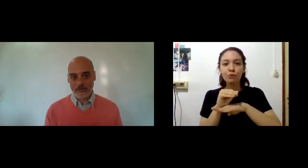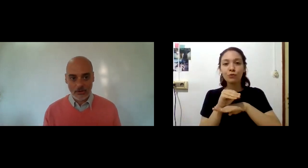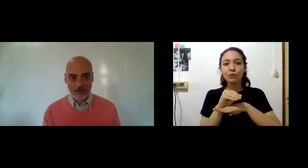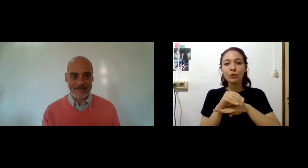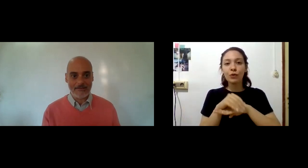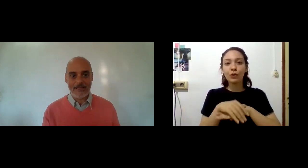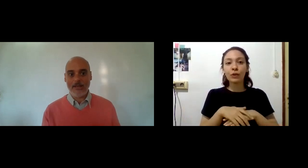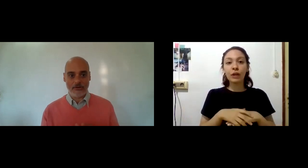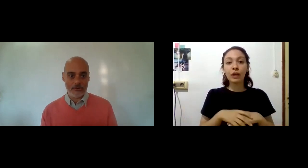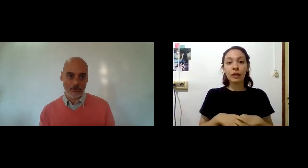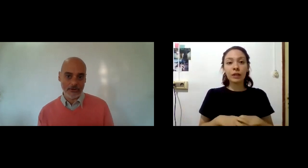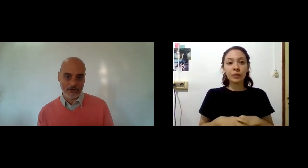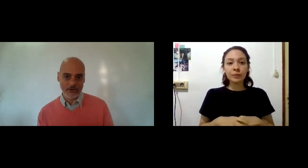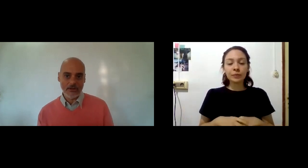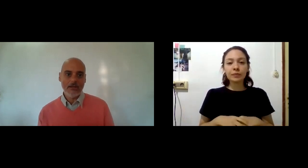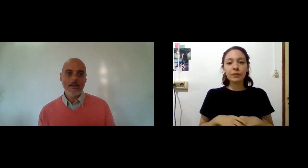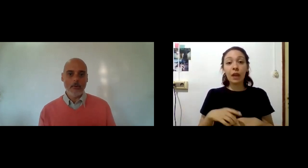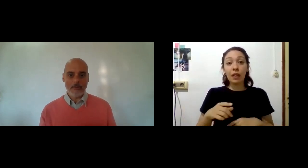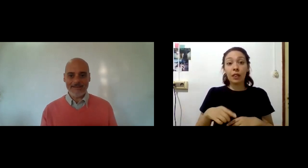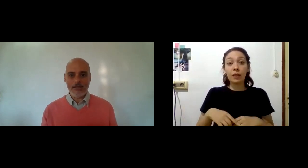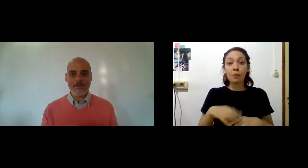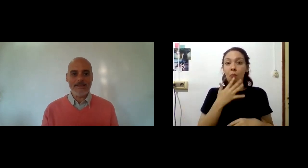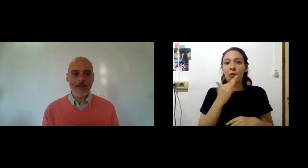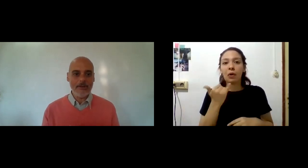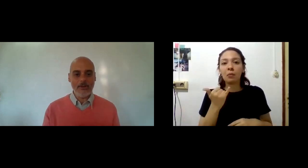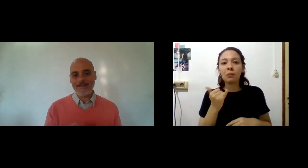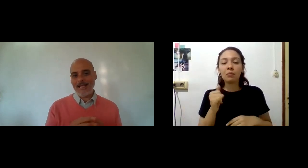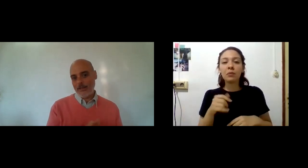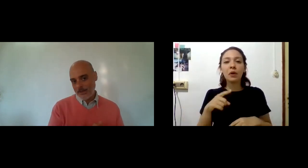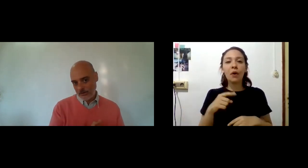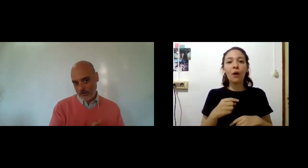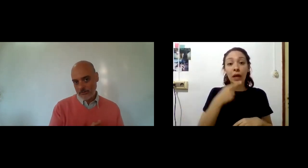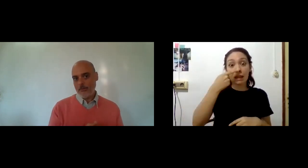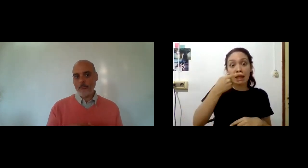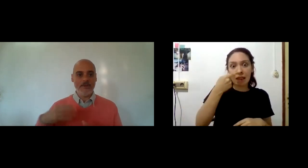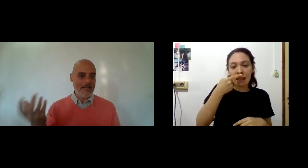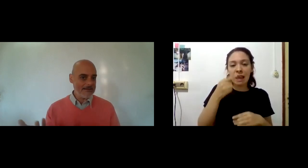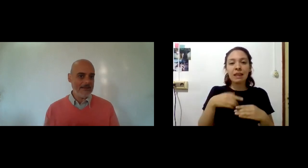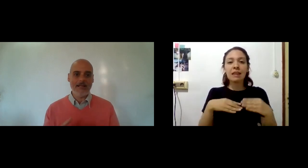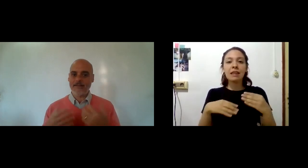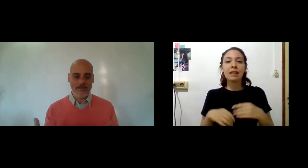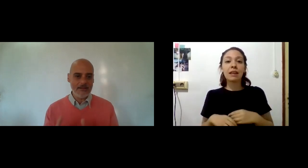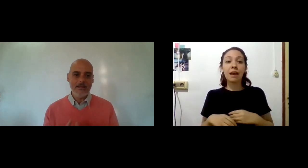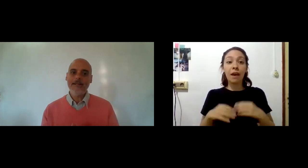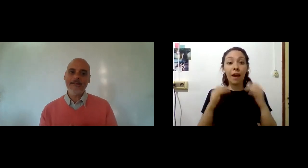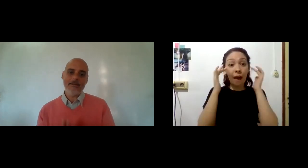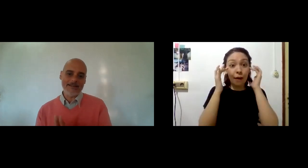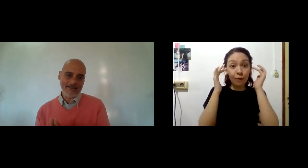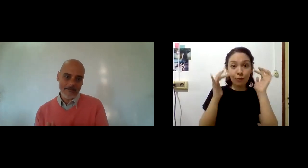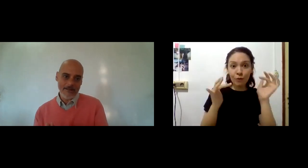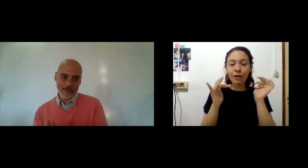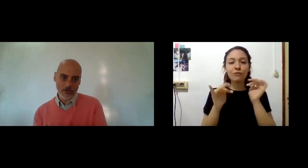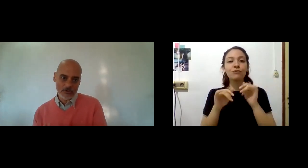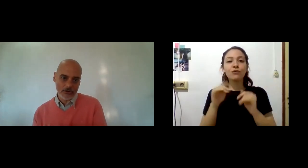es educación y vas a trabajar en educación de los sordos, bueno, vas a hacer optativas vinculadas a la educación, didácticas, en fin, y te vas